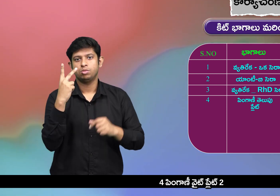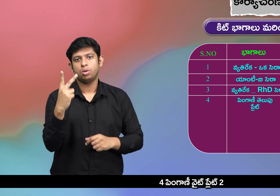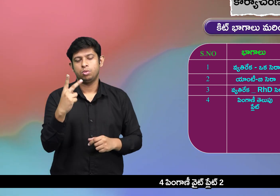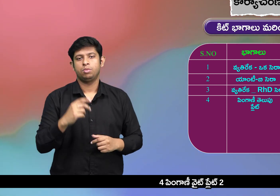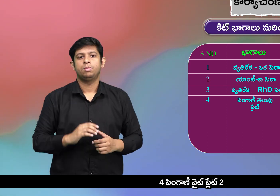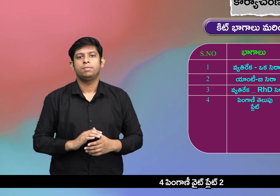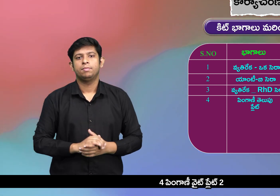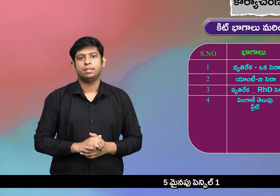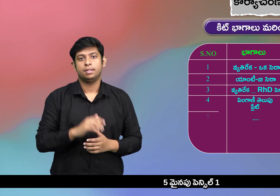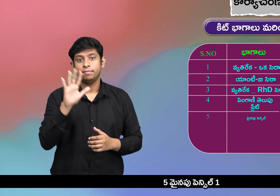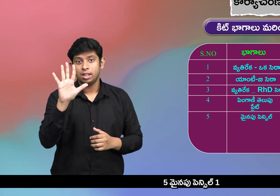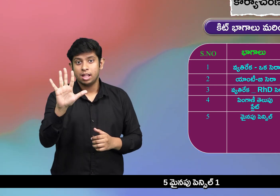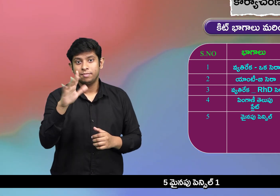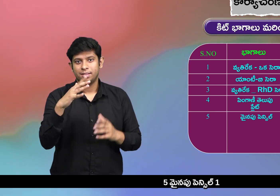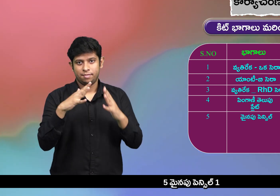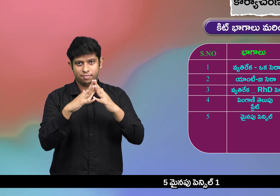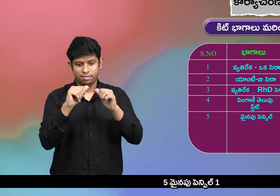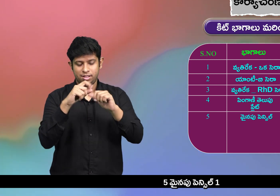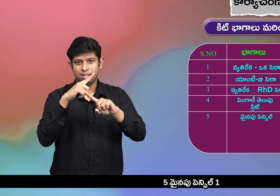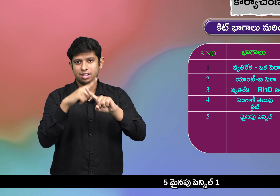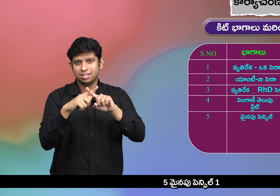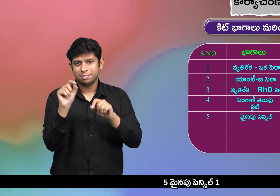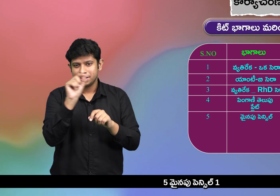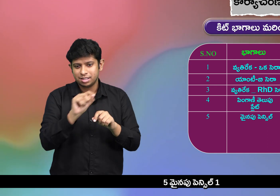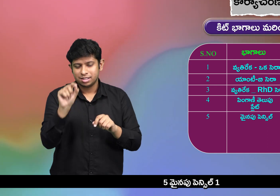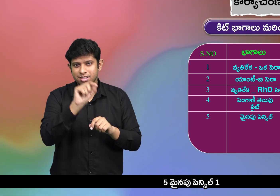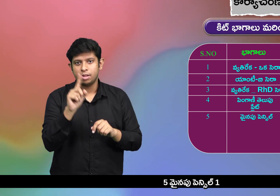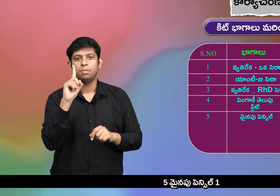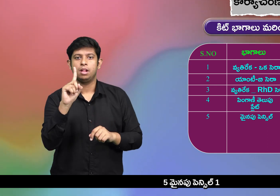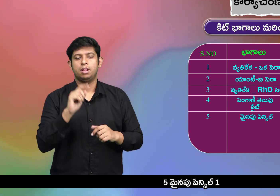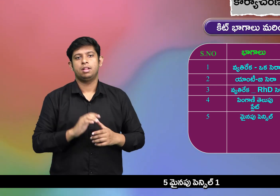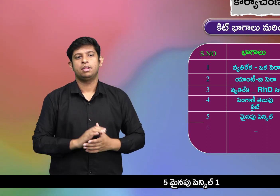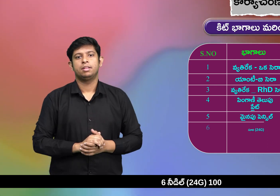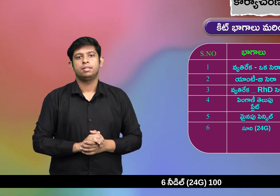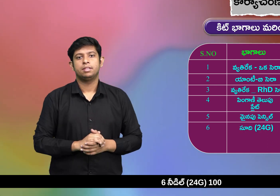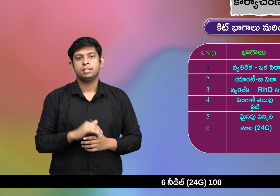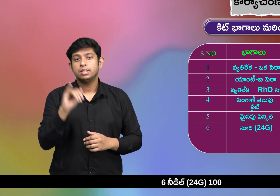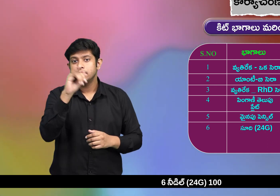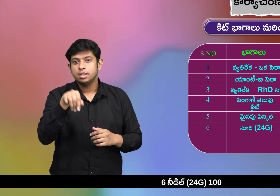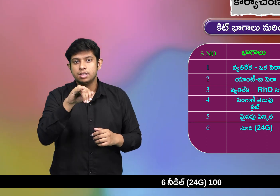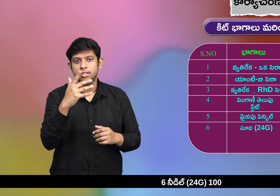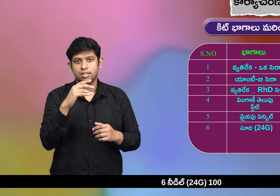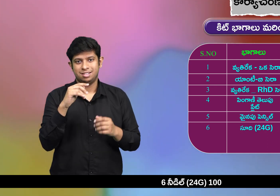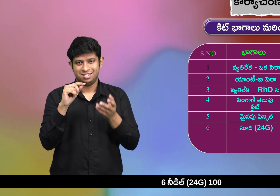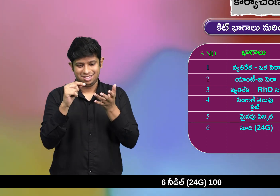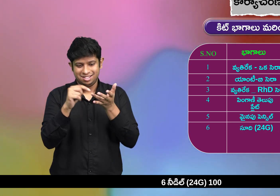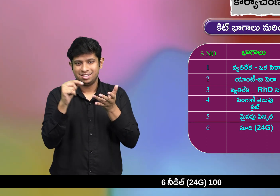వైట్ ప్లేట్ 2. 5 మైనపు పెన్సిల్ 1. 6